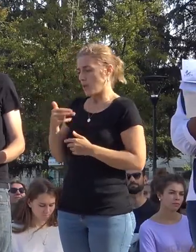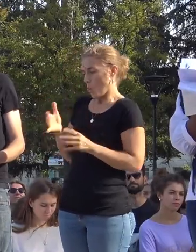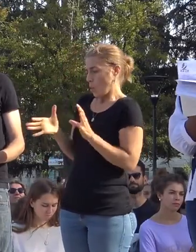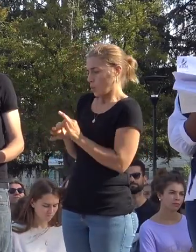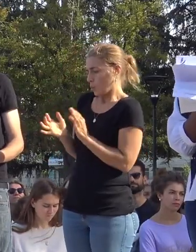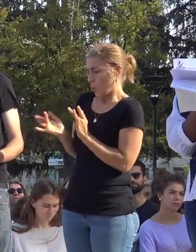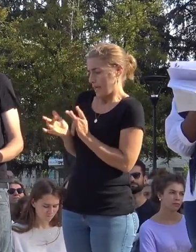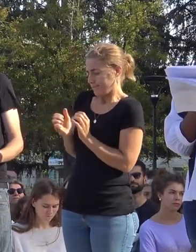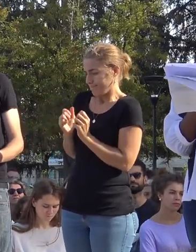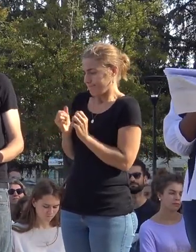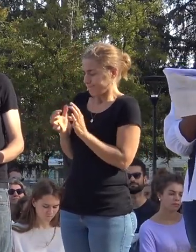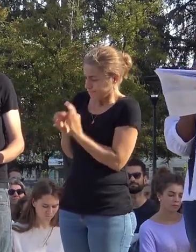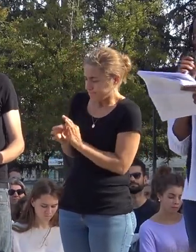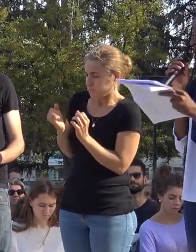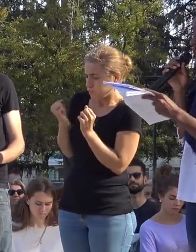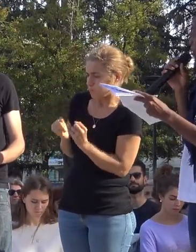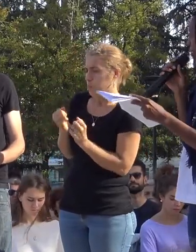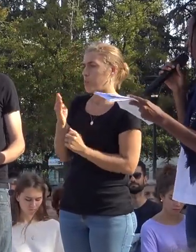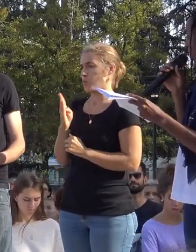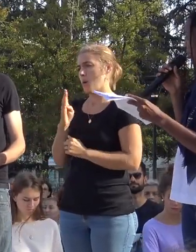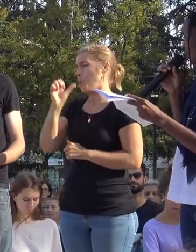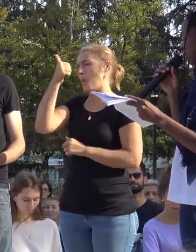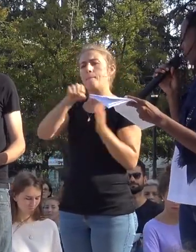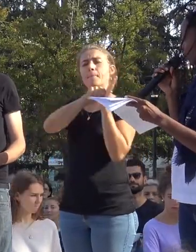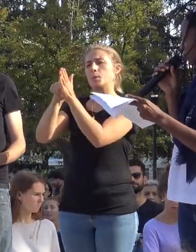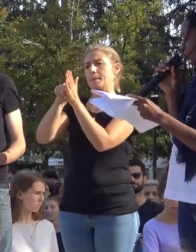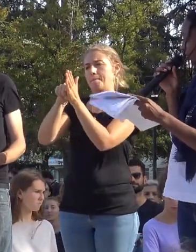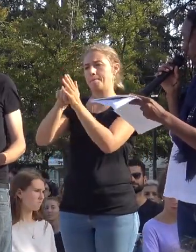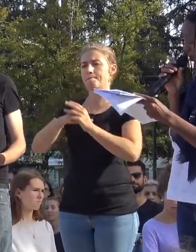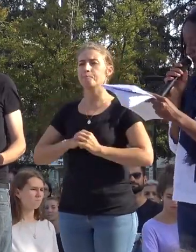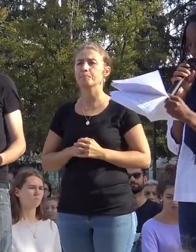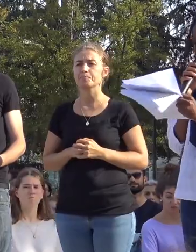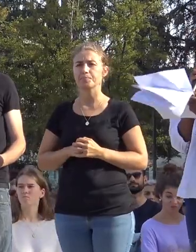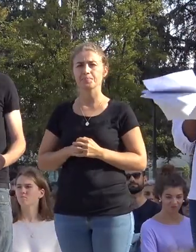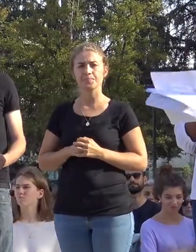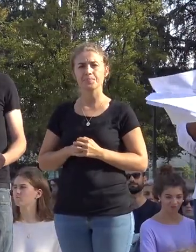nature est la priorité numéro un.